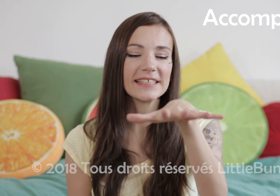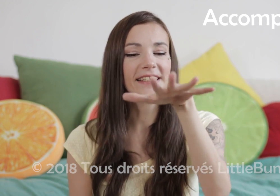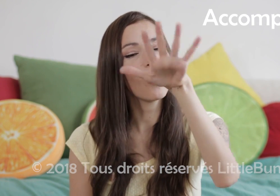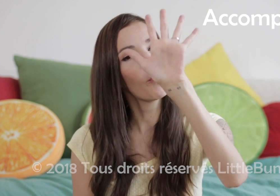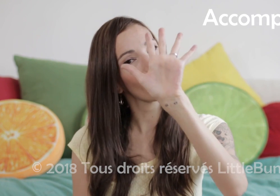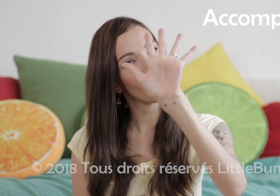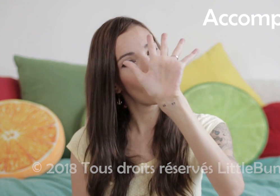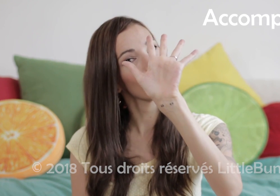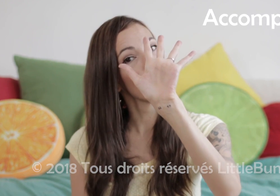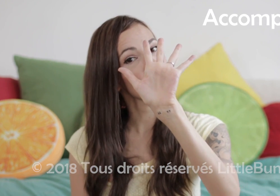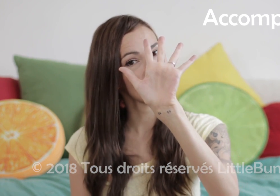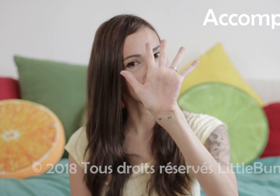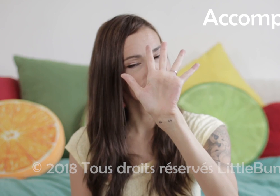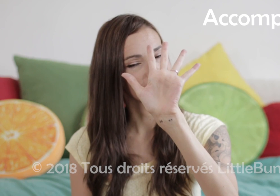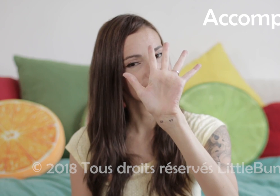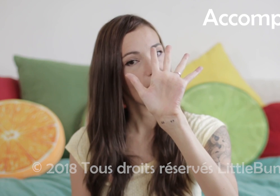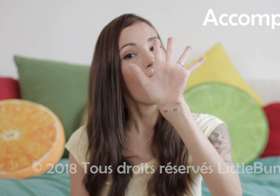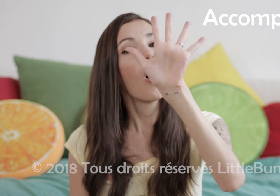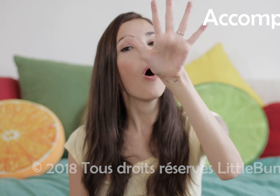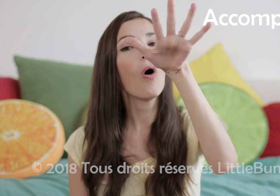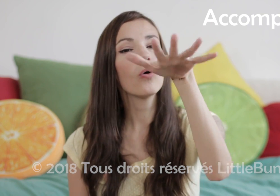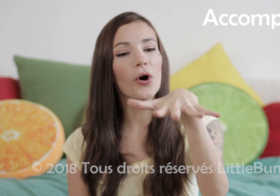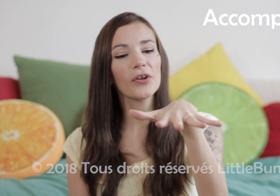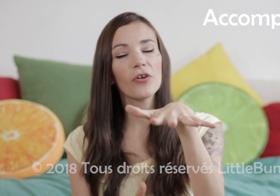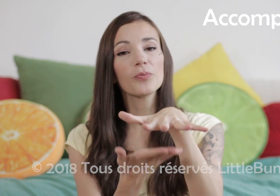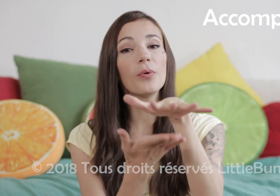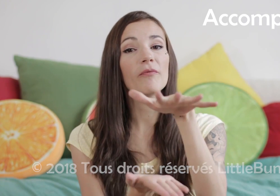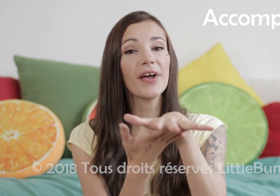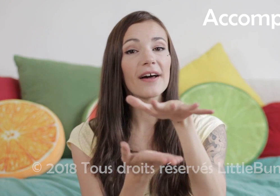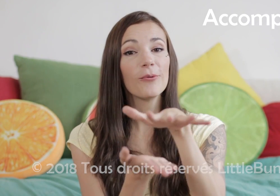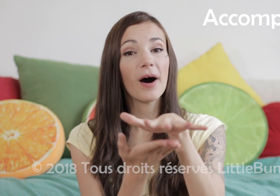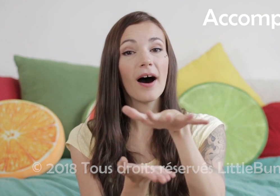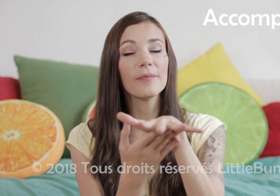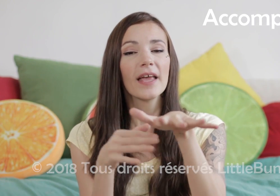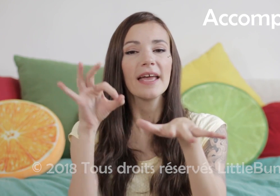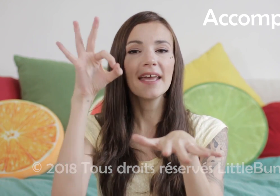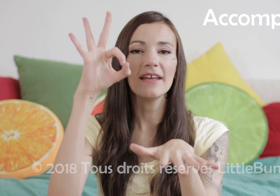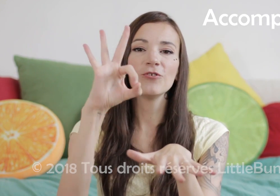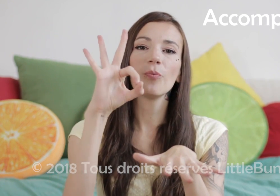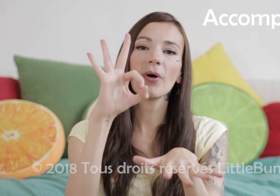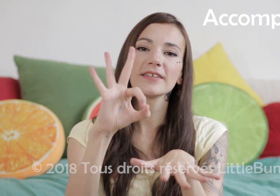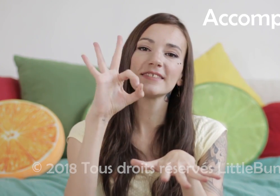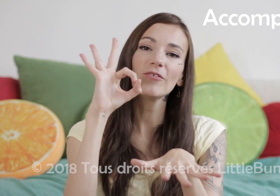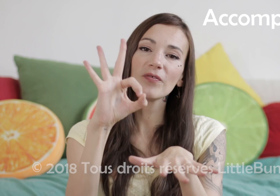signe, on prend d'abord une main en 5. On l'oriente paume vers le bas et une pince